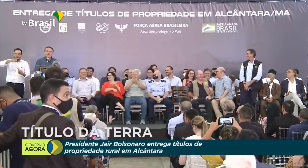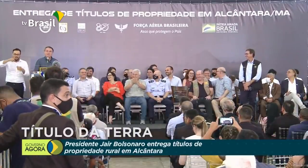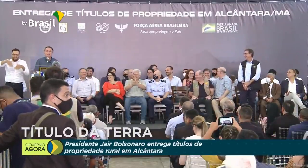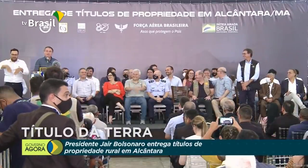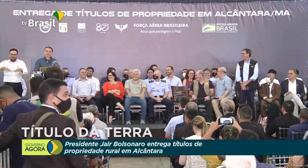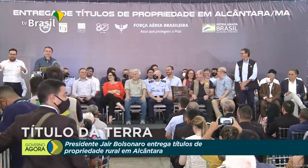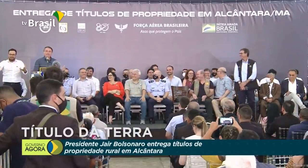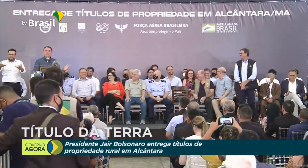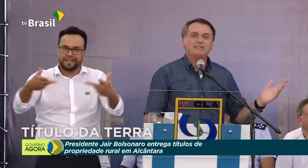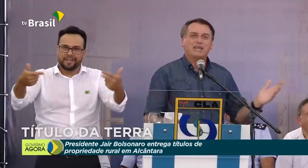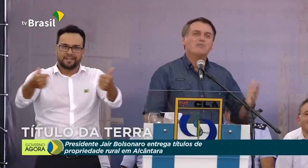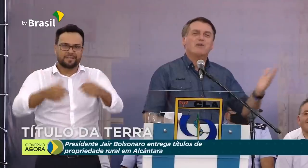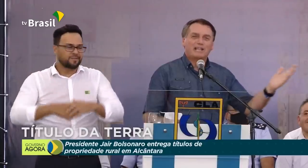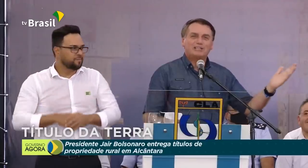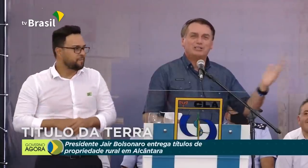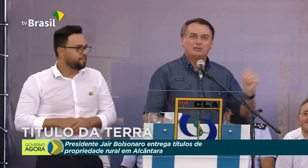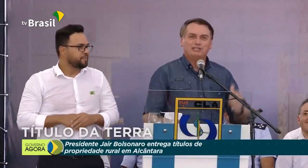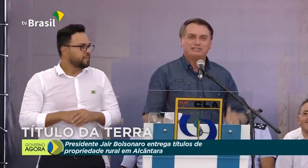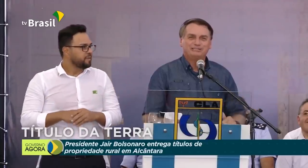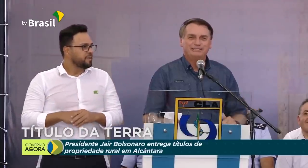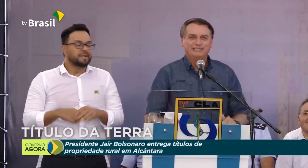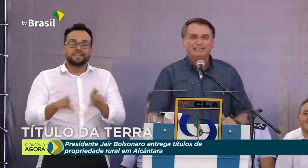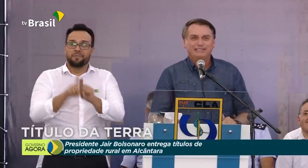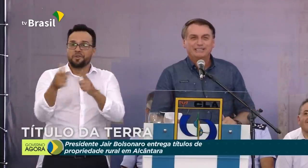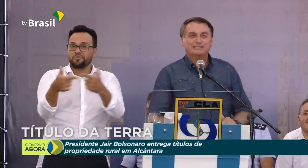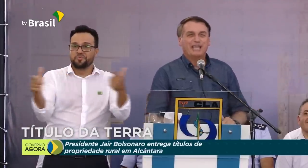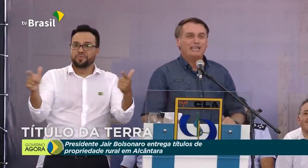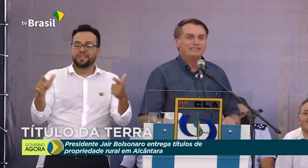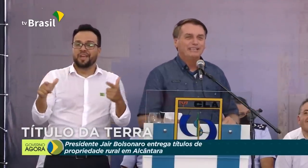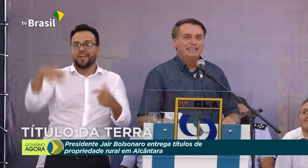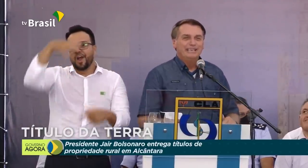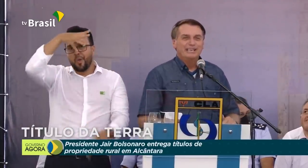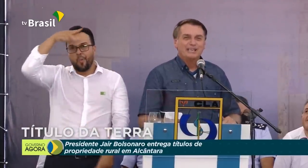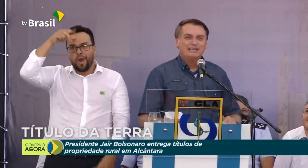bem como também ninguém tem o Guaraná Jesus.